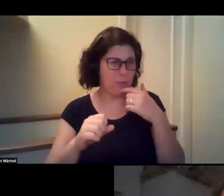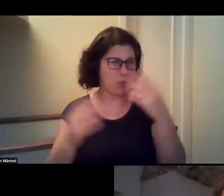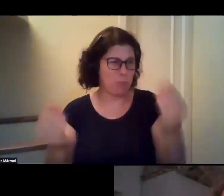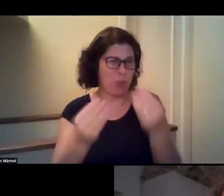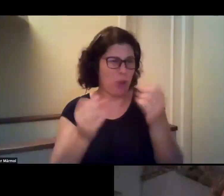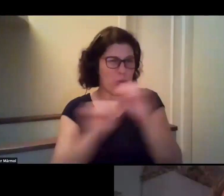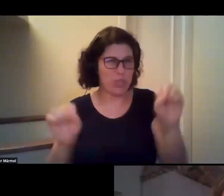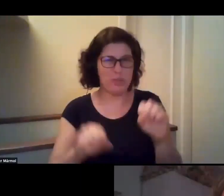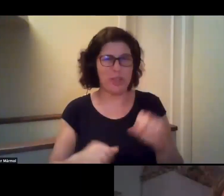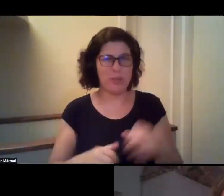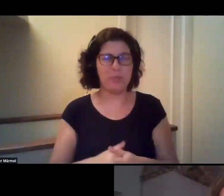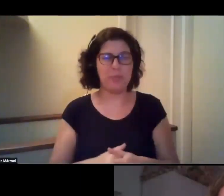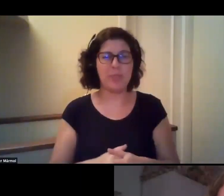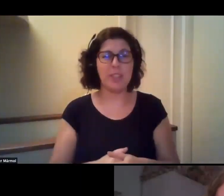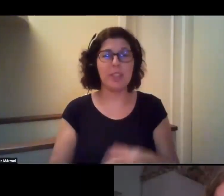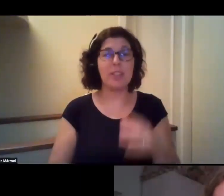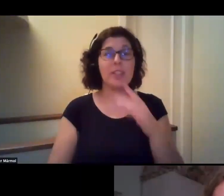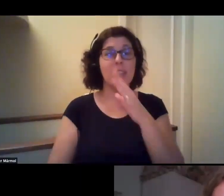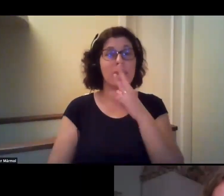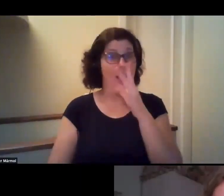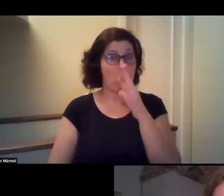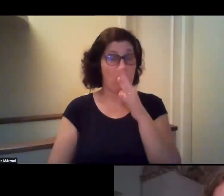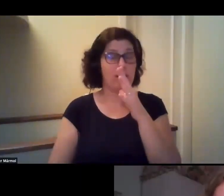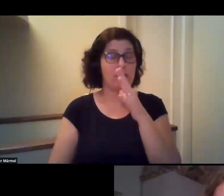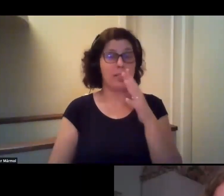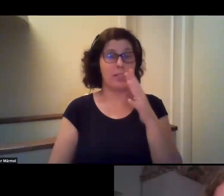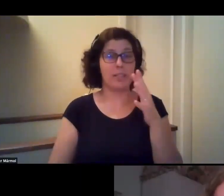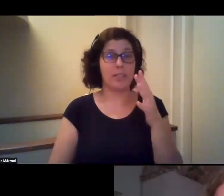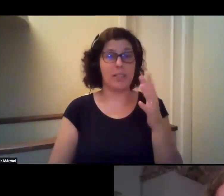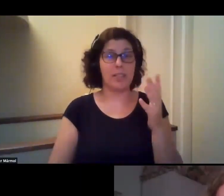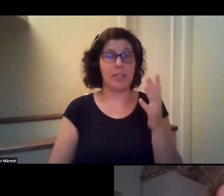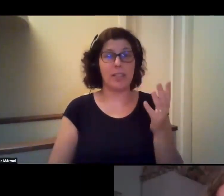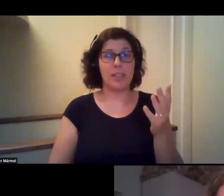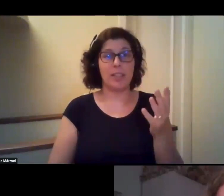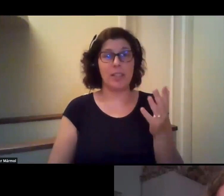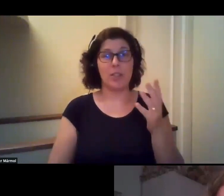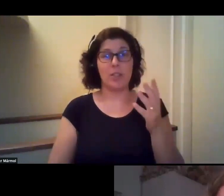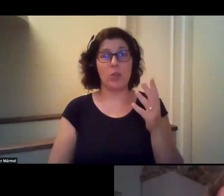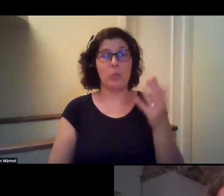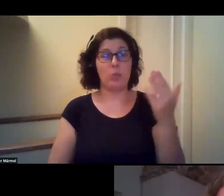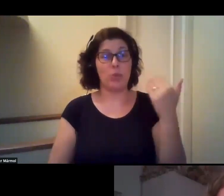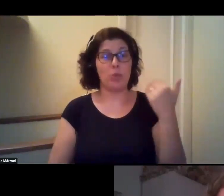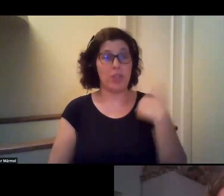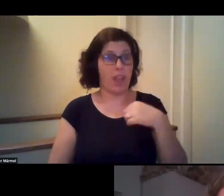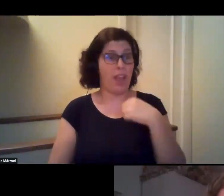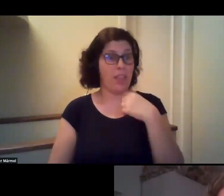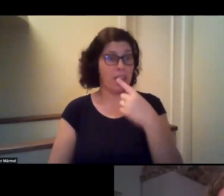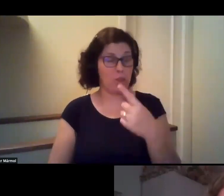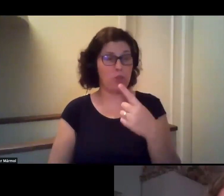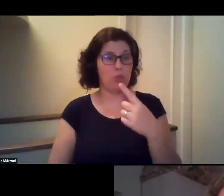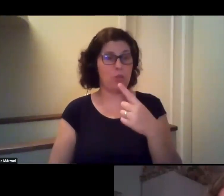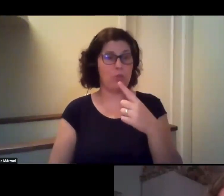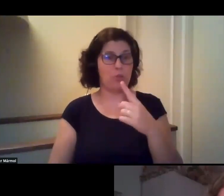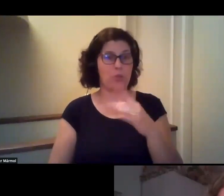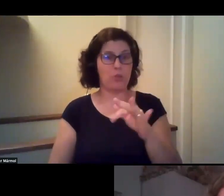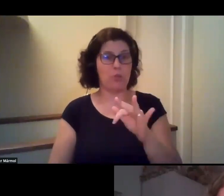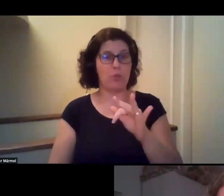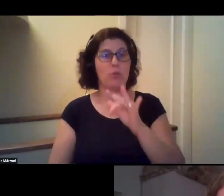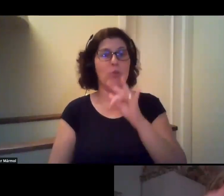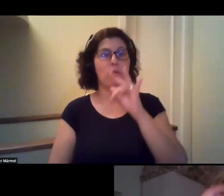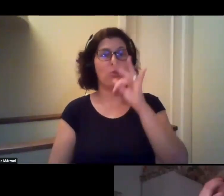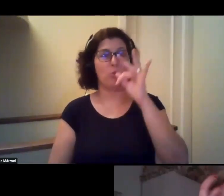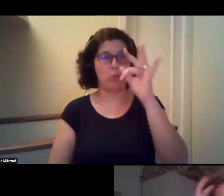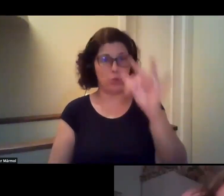Y ahora, como ya os ha comentado Celia, se abre un turno de